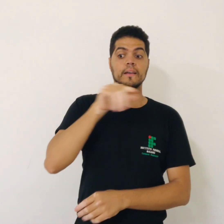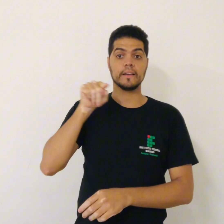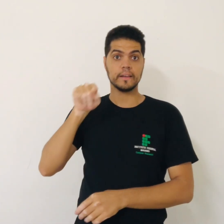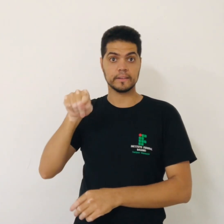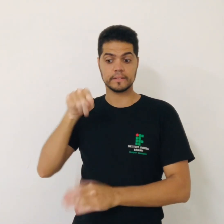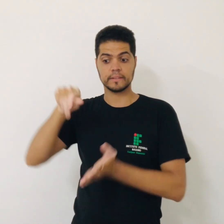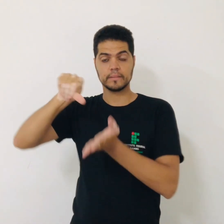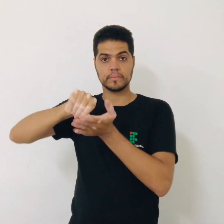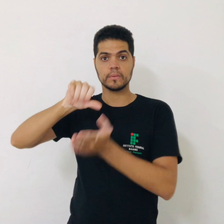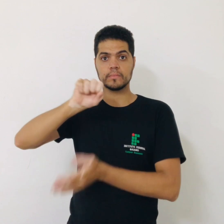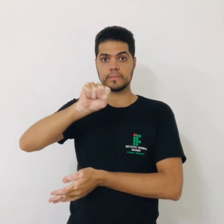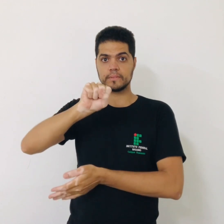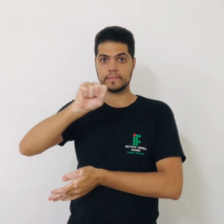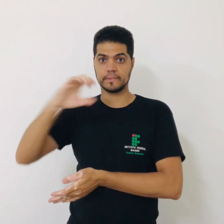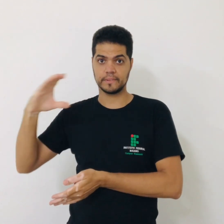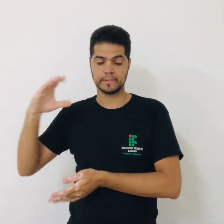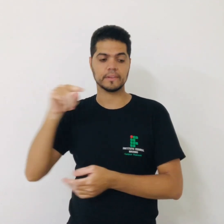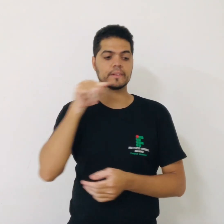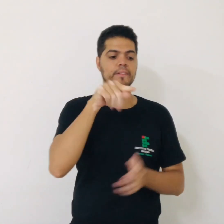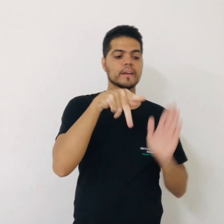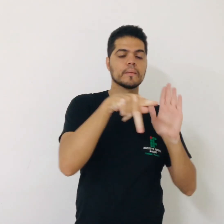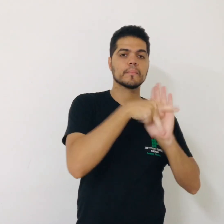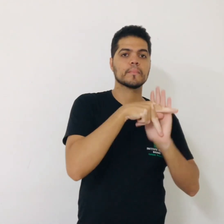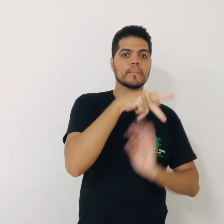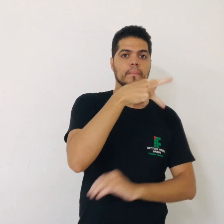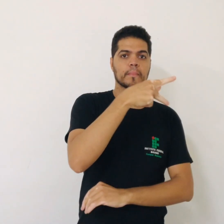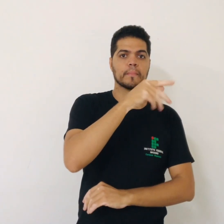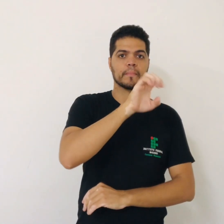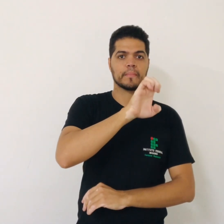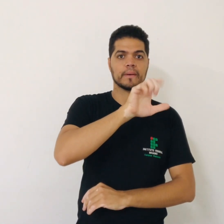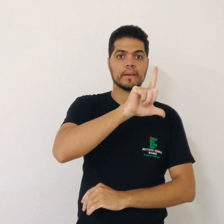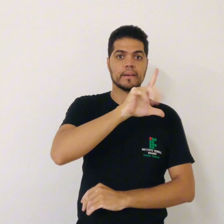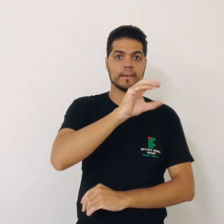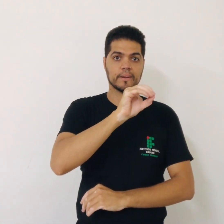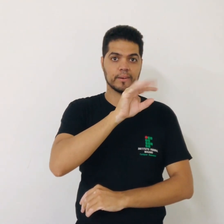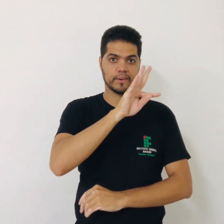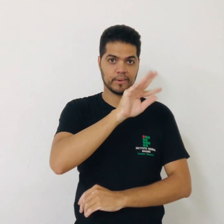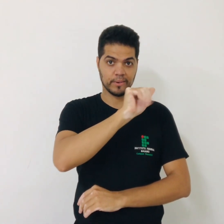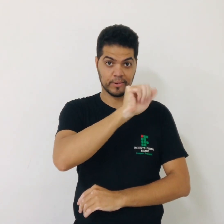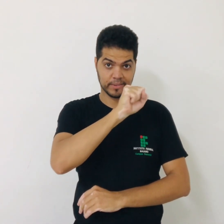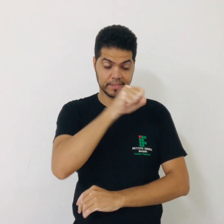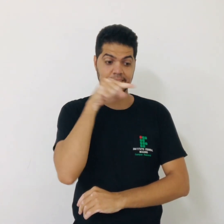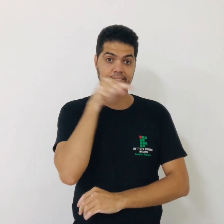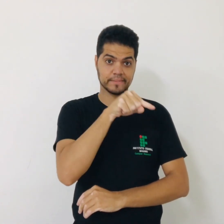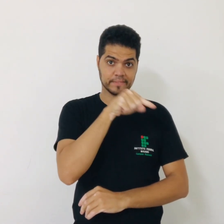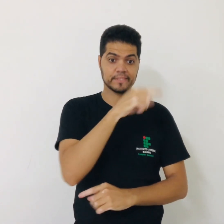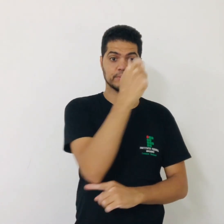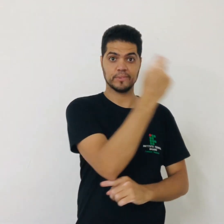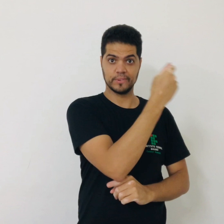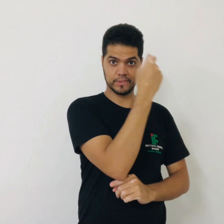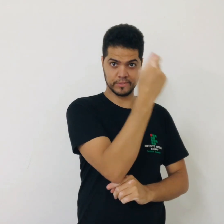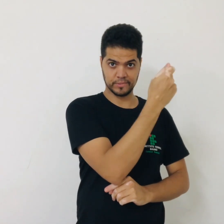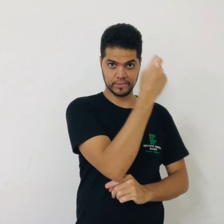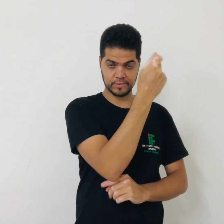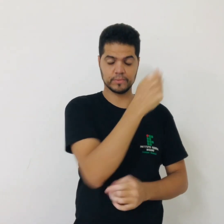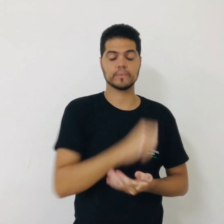rio Pelotas, originado do Rio Grande do Sul. As águas correm de leste para